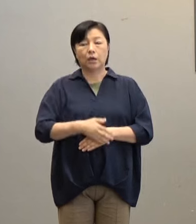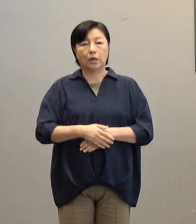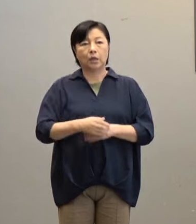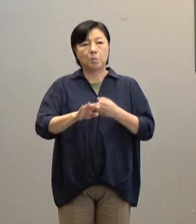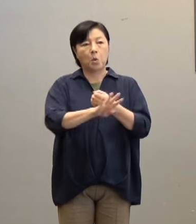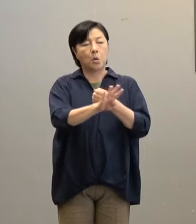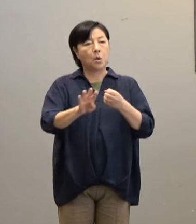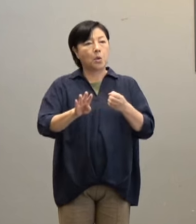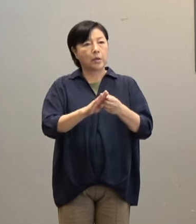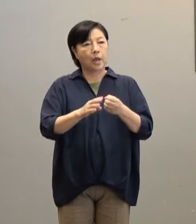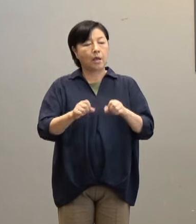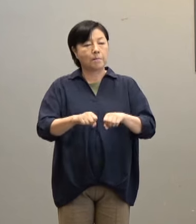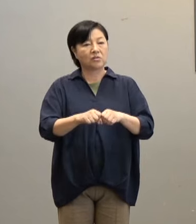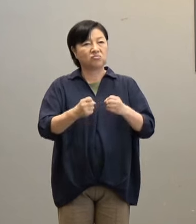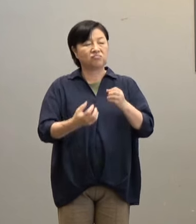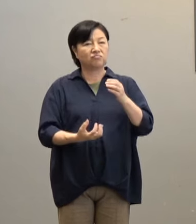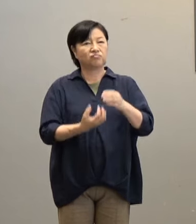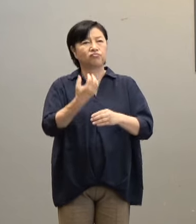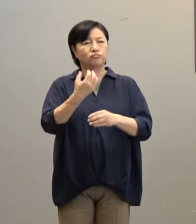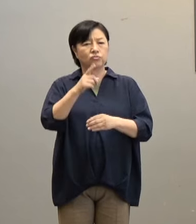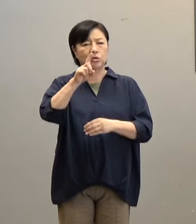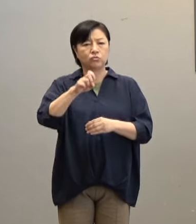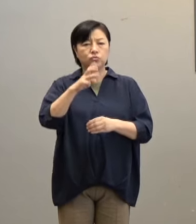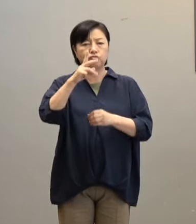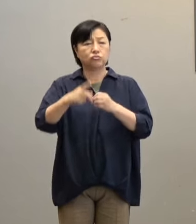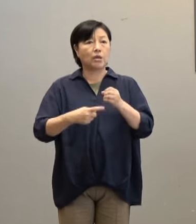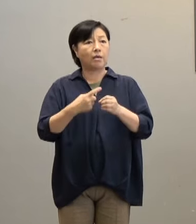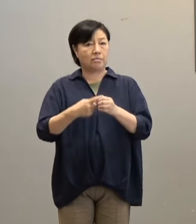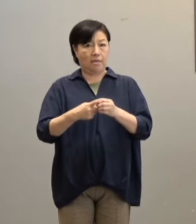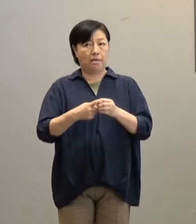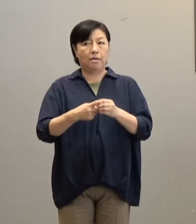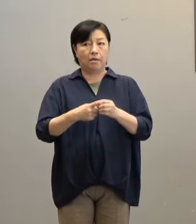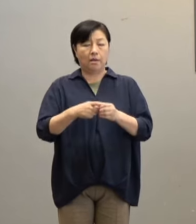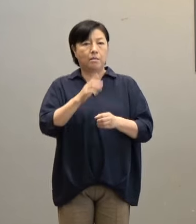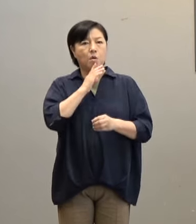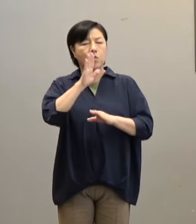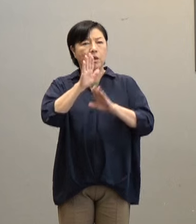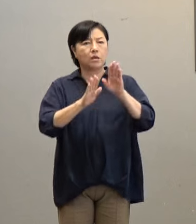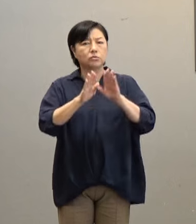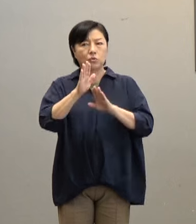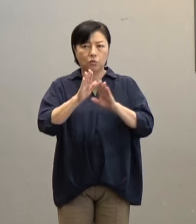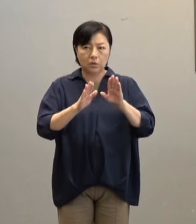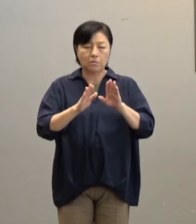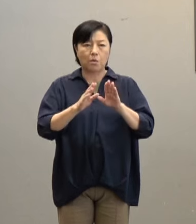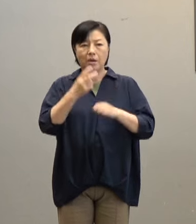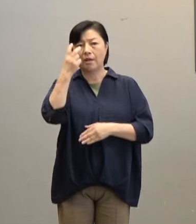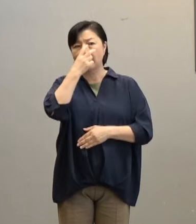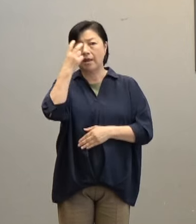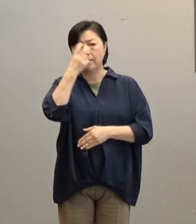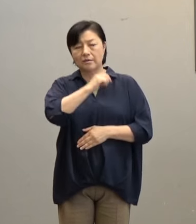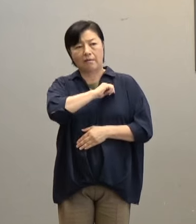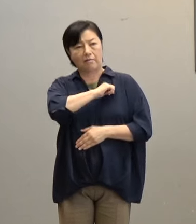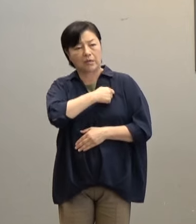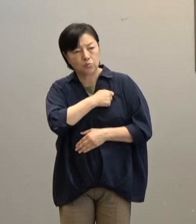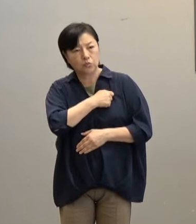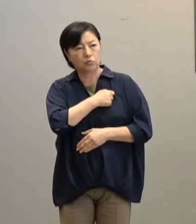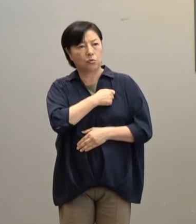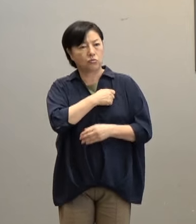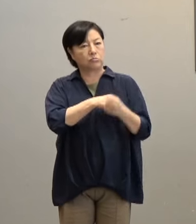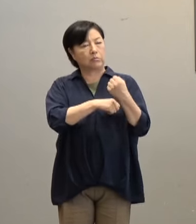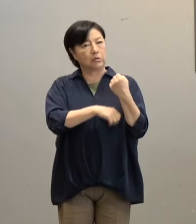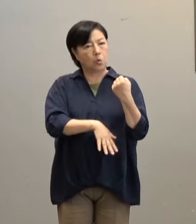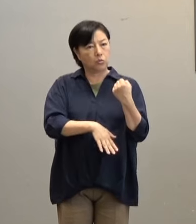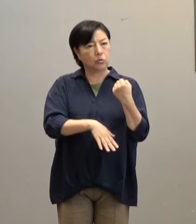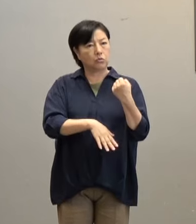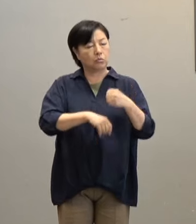から13年経って、現状でもまだその全頭検査が基本という形になっているのは、これはさすがに厳しす